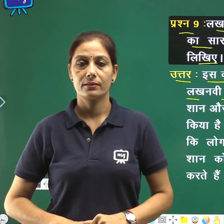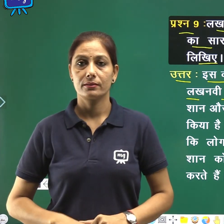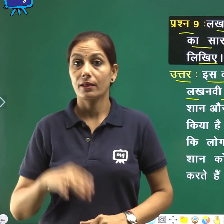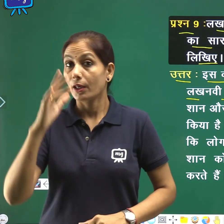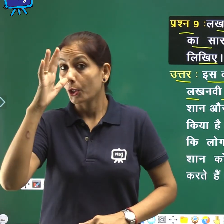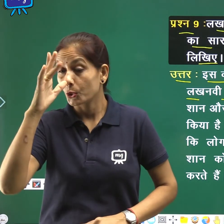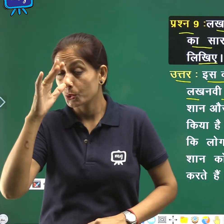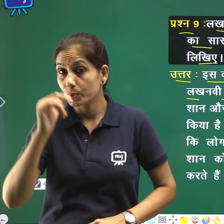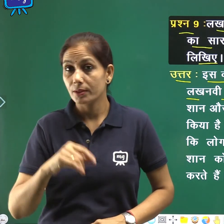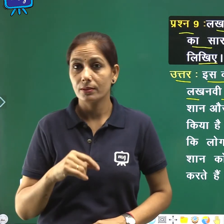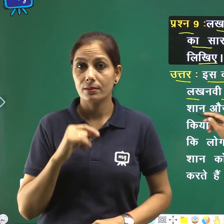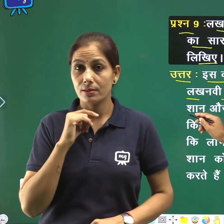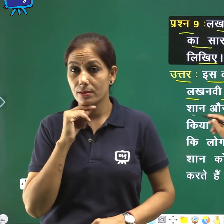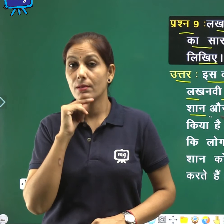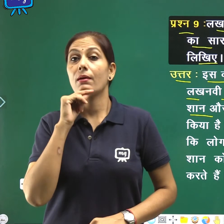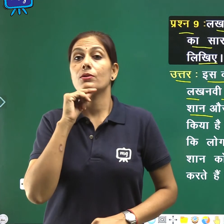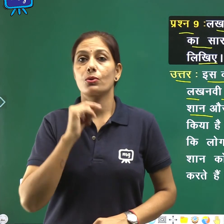झूठी शान और शौकत